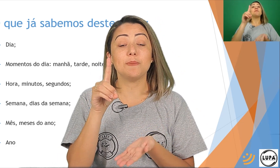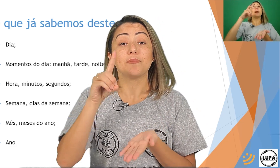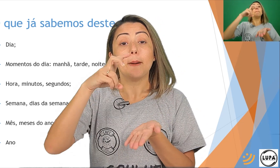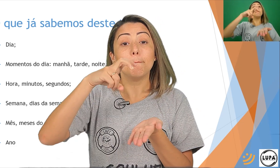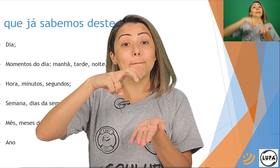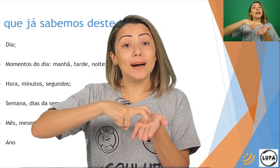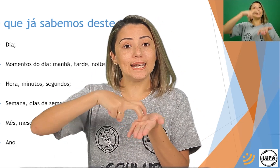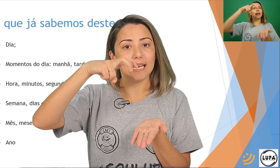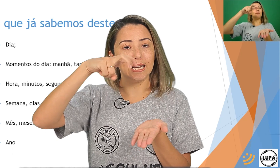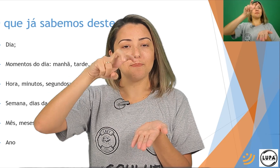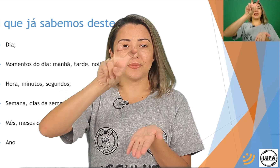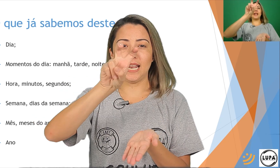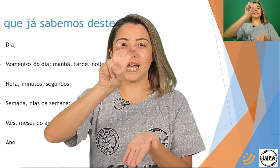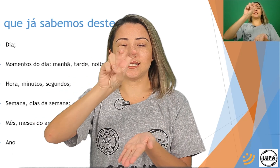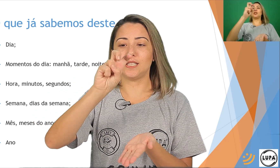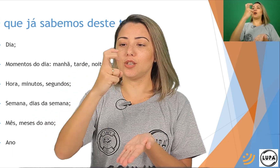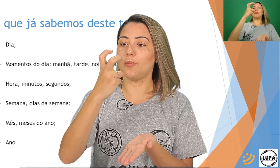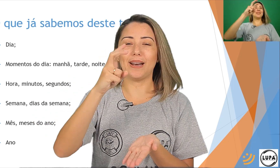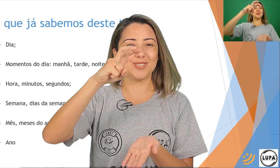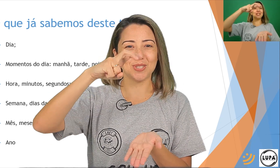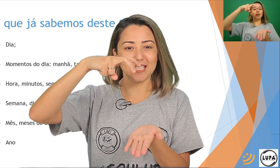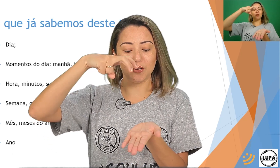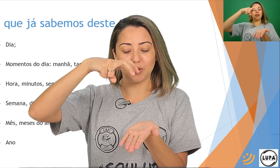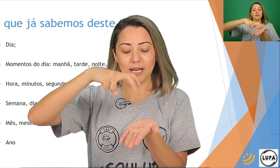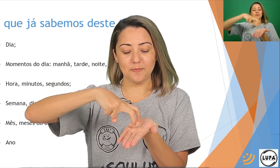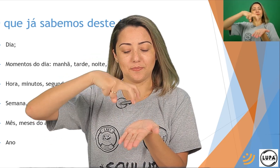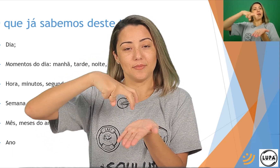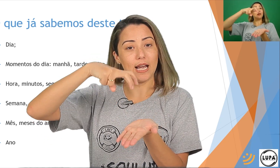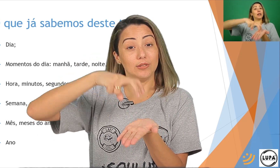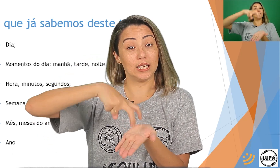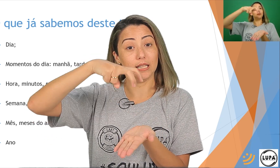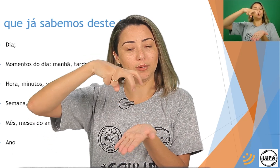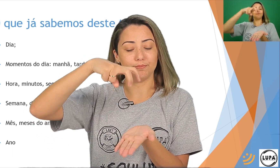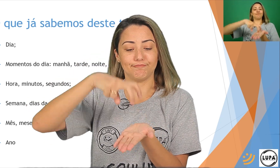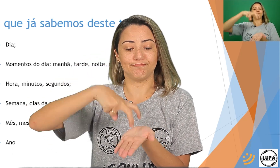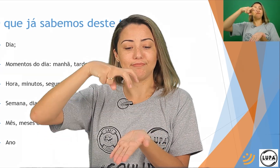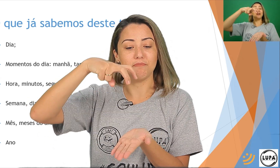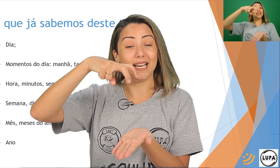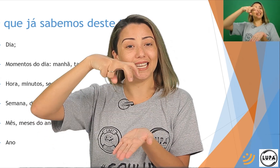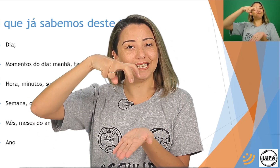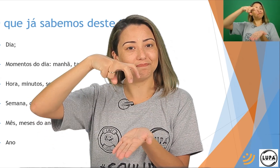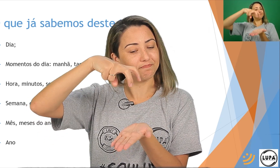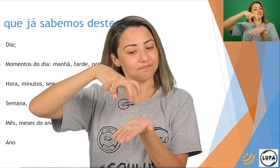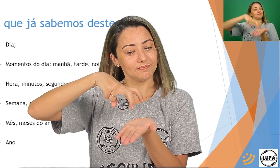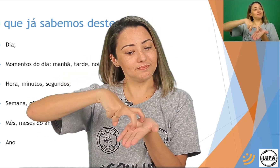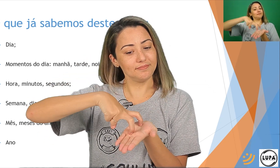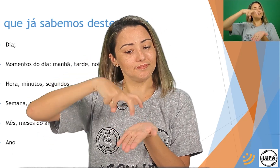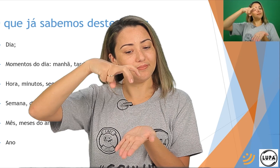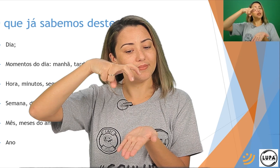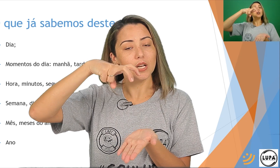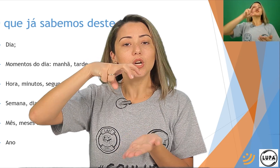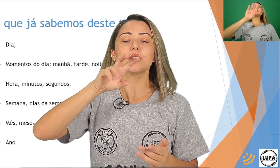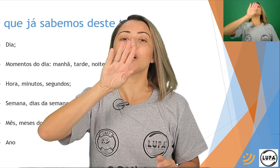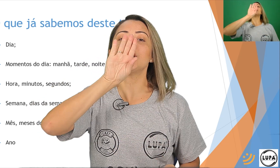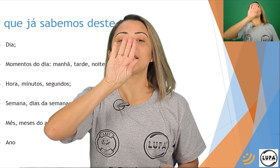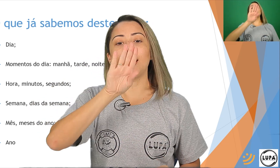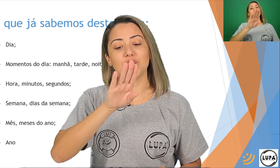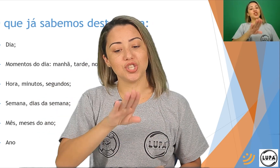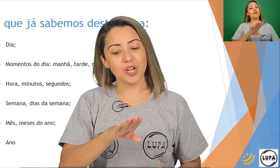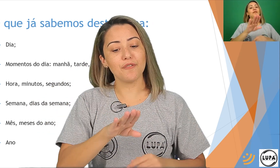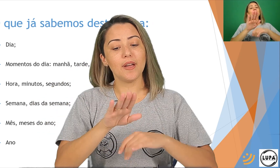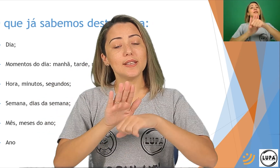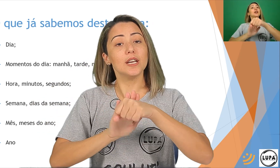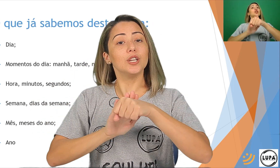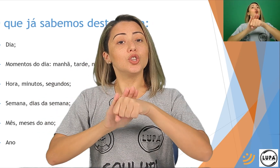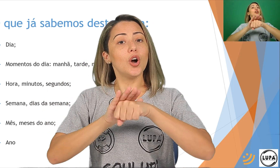sinal de manhã, ele é assim, ó, parece o 5, né? Caiu da cama, ó. Manhã. O sinal de tarde